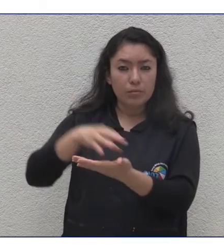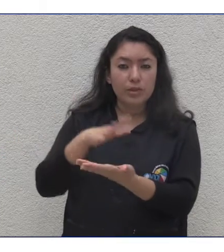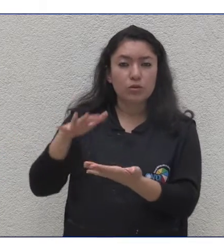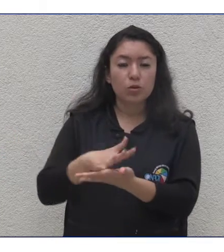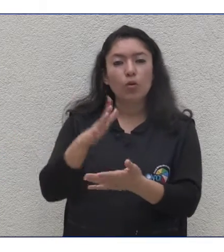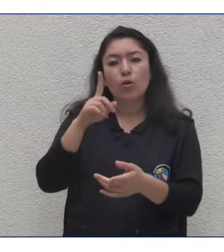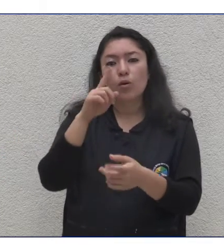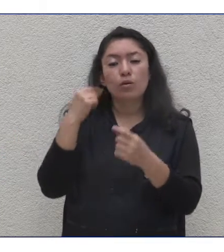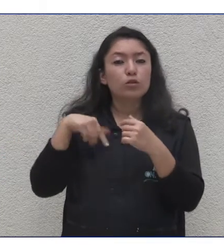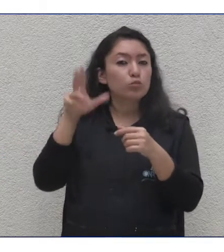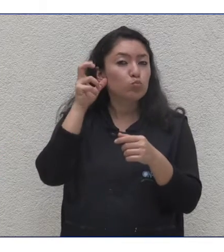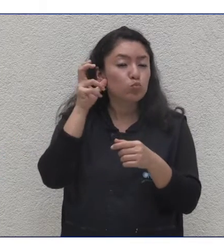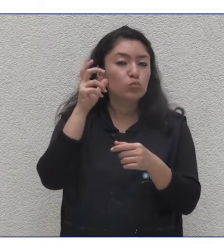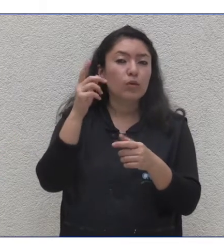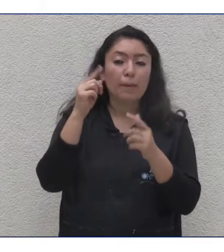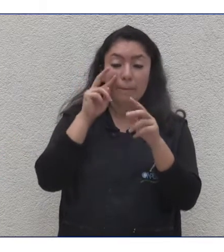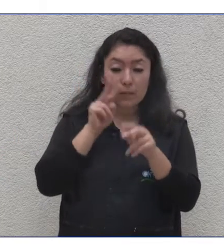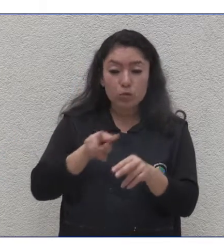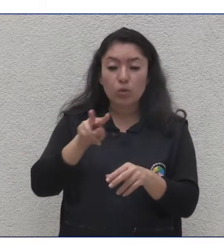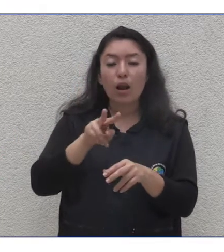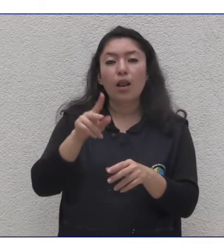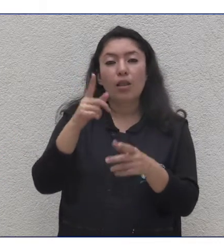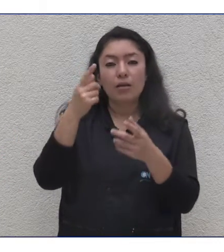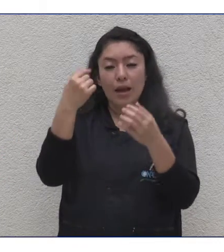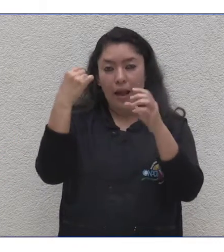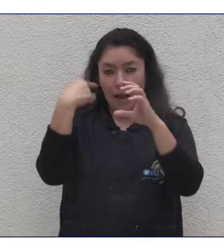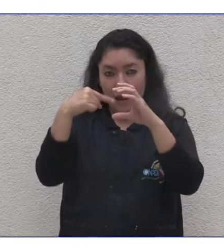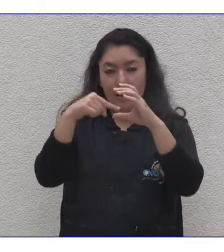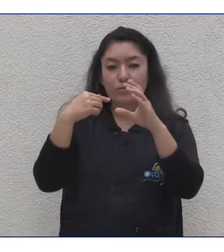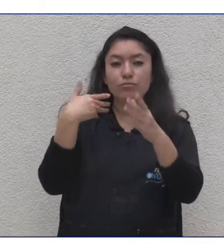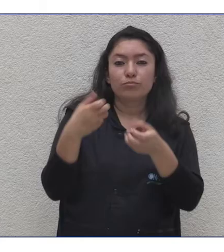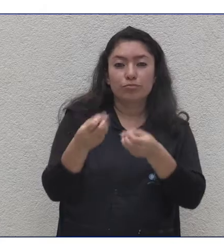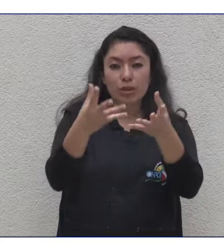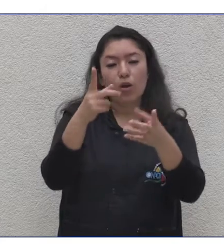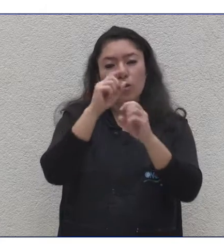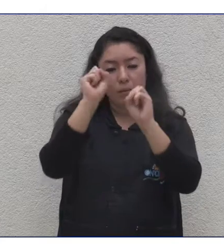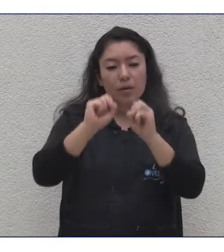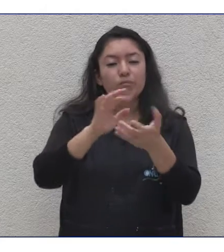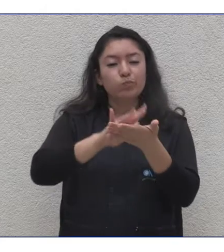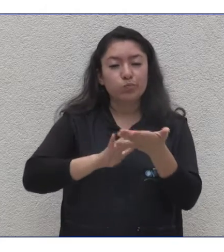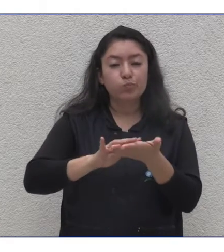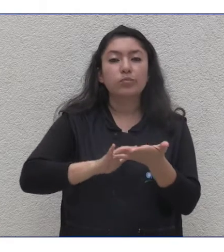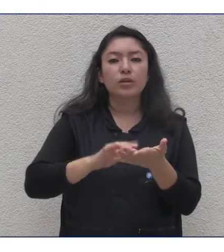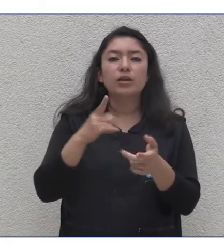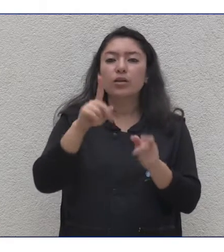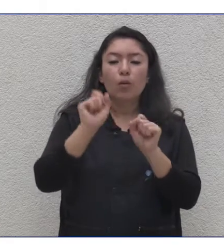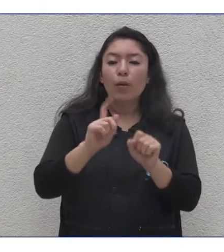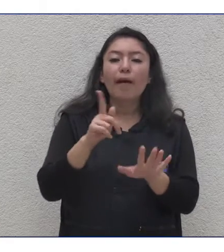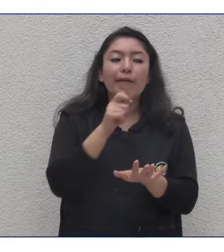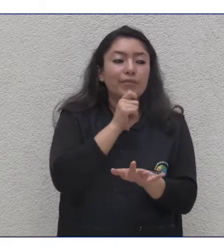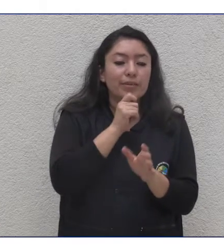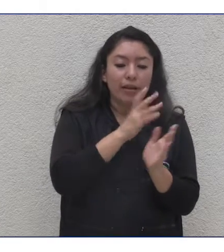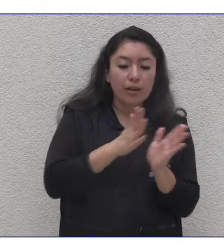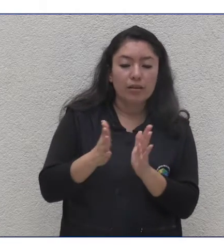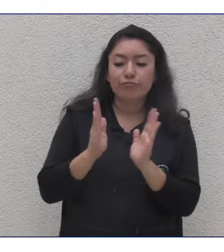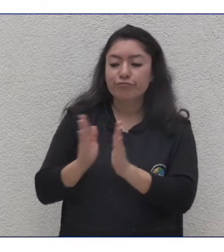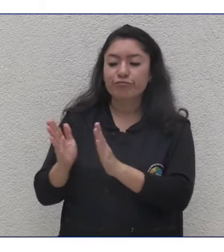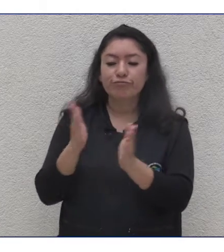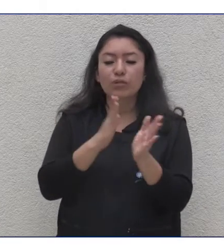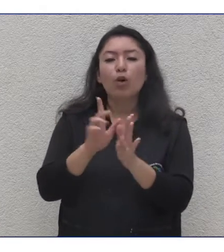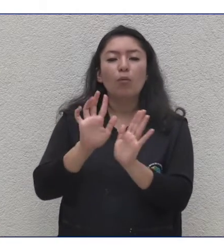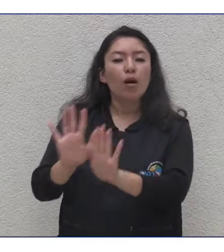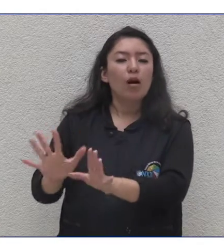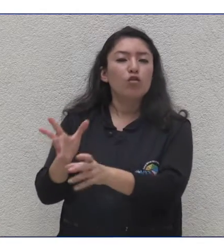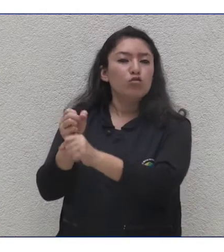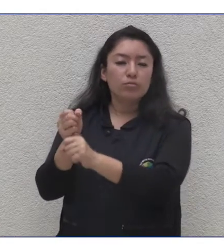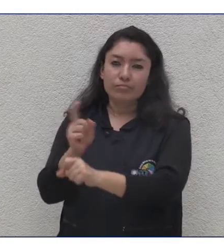impreso, sonoro, visual, electrónico, informático u holográfico, y que no sea confidencial ni estar clasificado